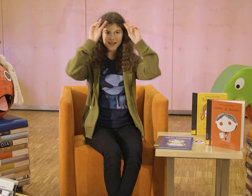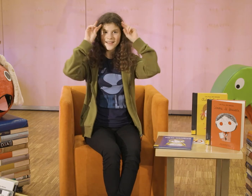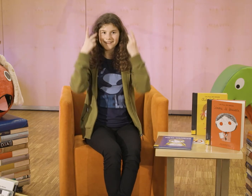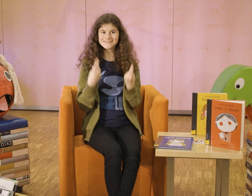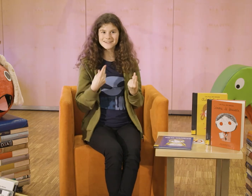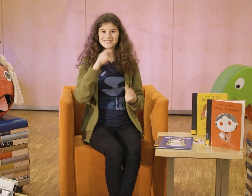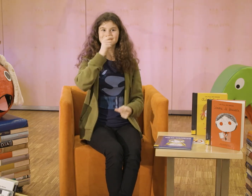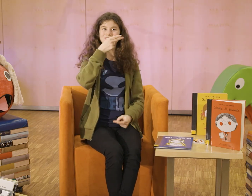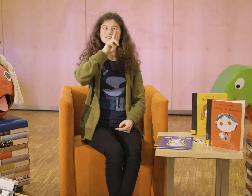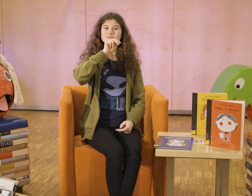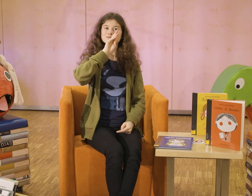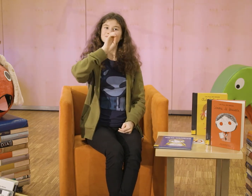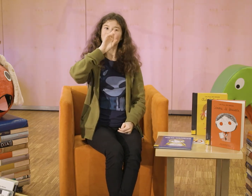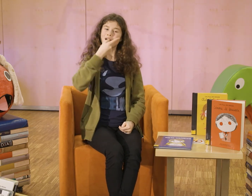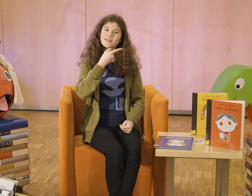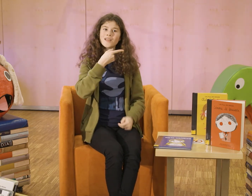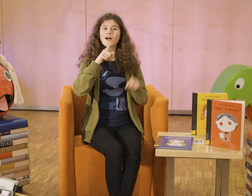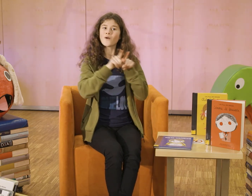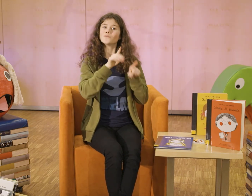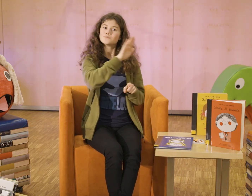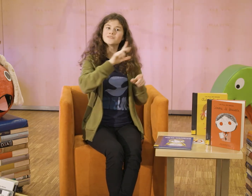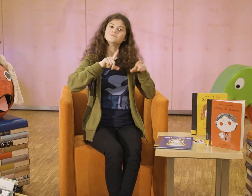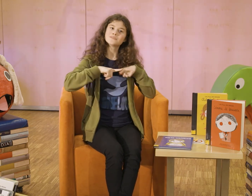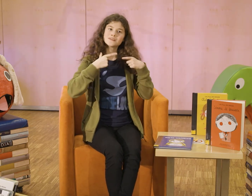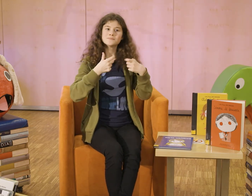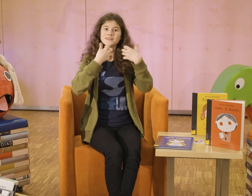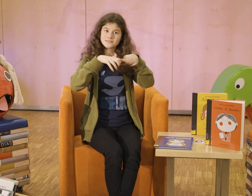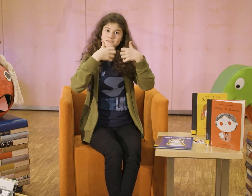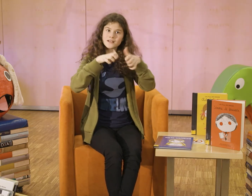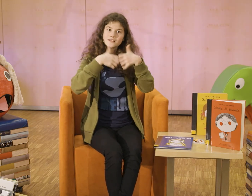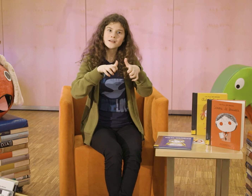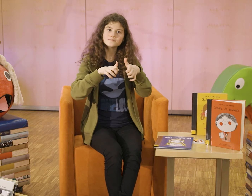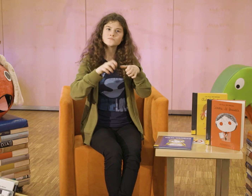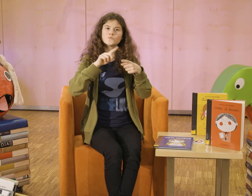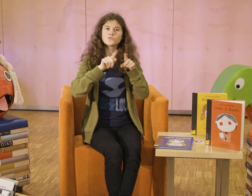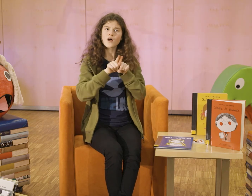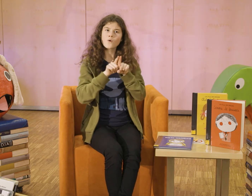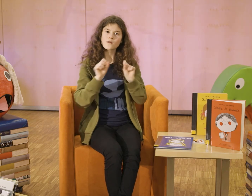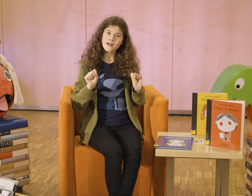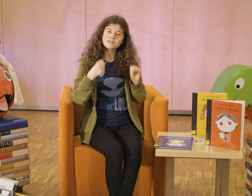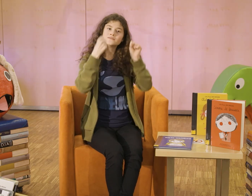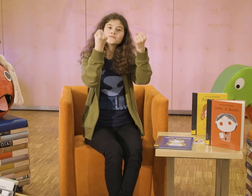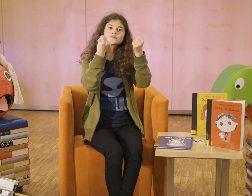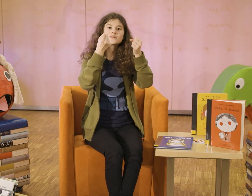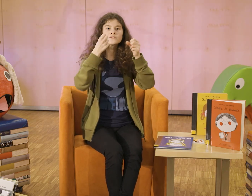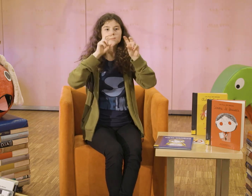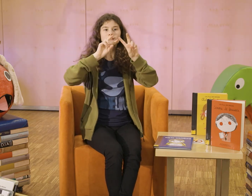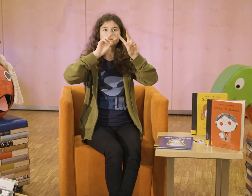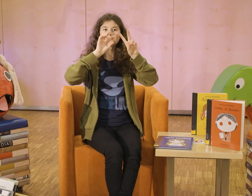und das letzte über grete thunberg über ihr leben und in aktivismus für den